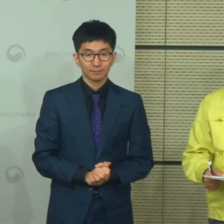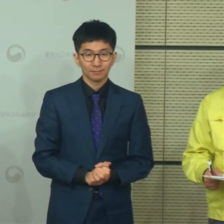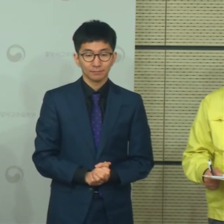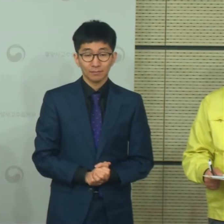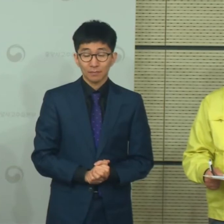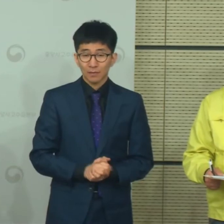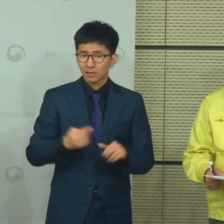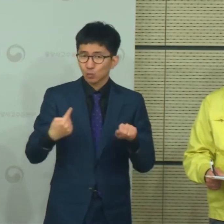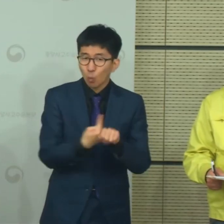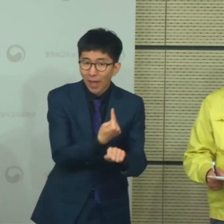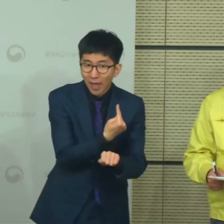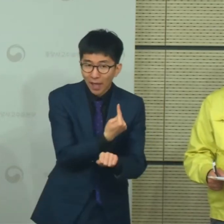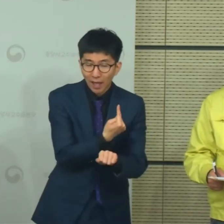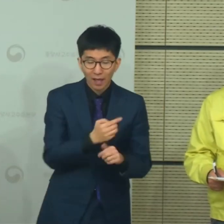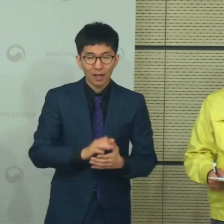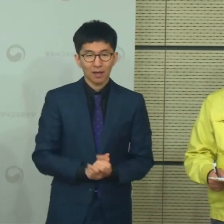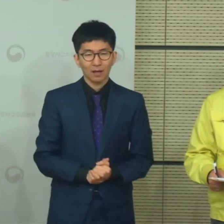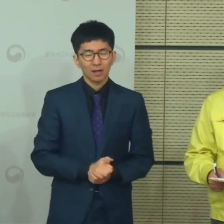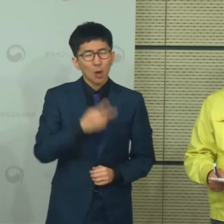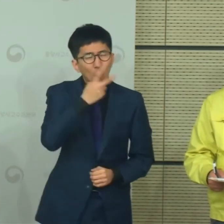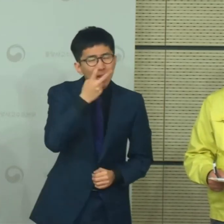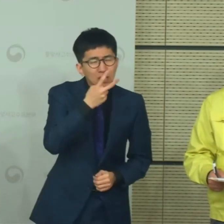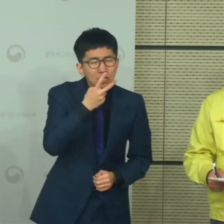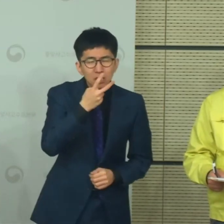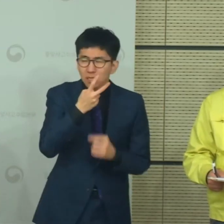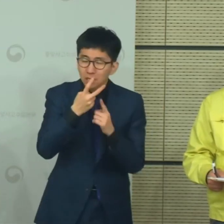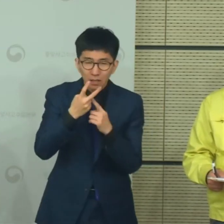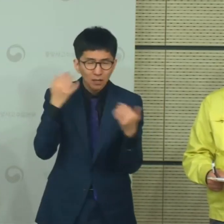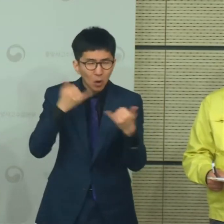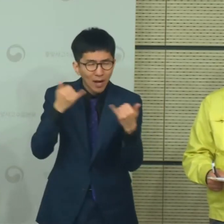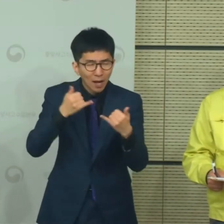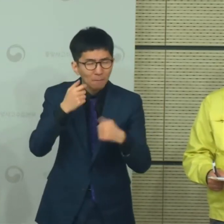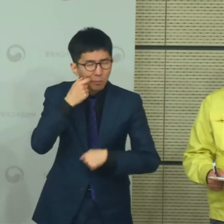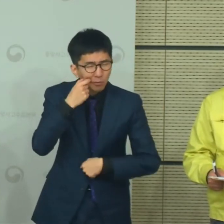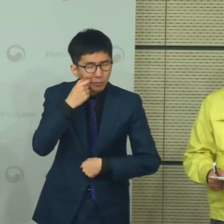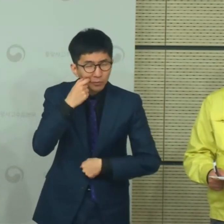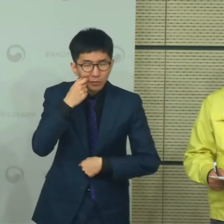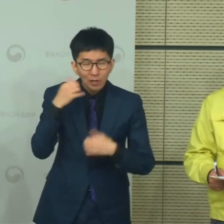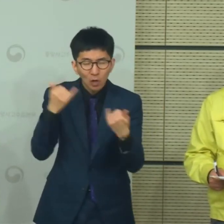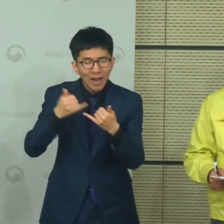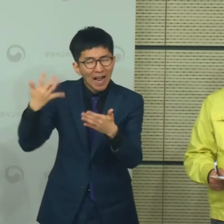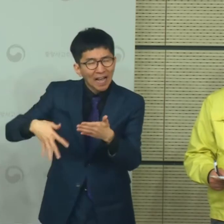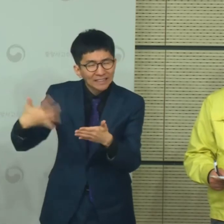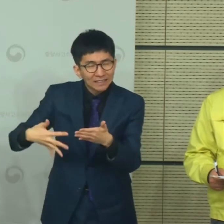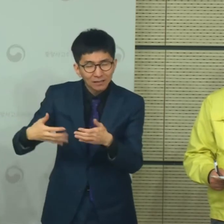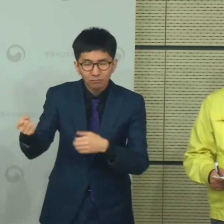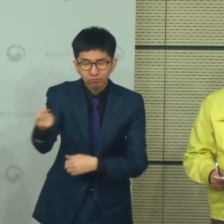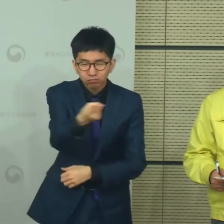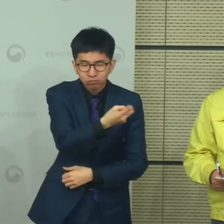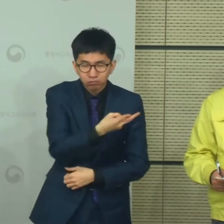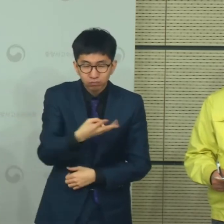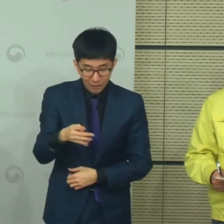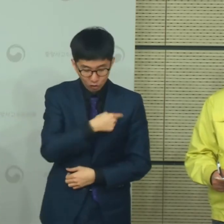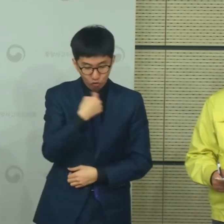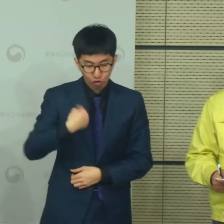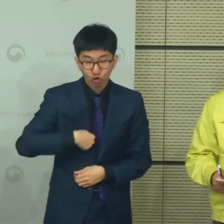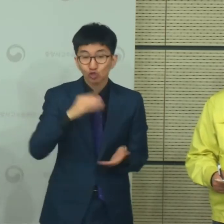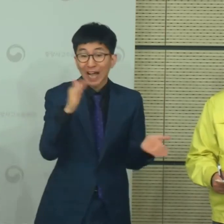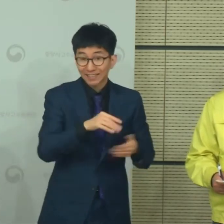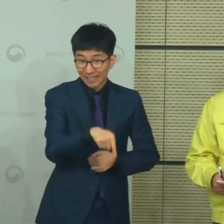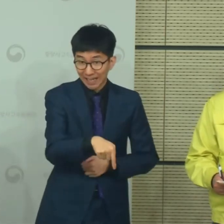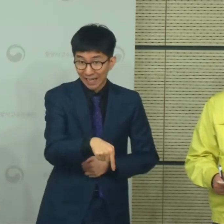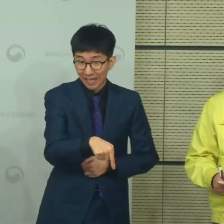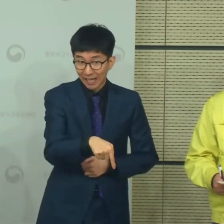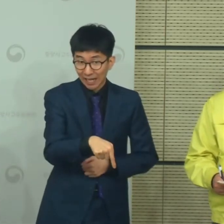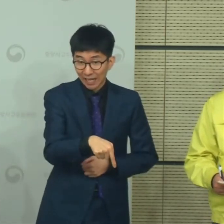기타 이러한 저 관리망에서 파악이 되지 않거나 하는 그 유학생들에 대해서는